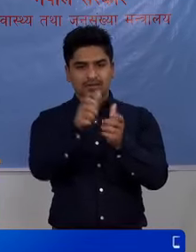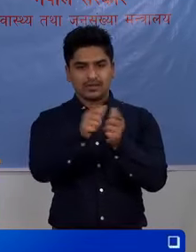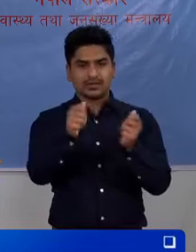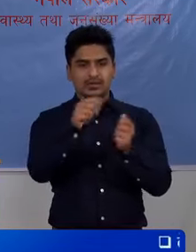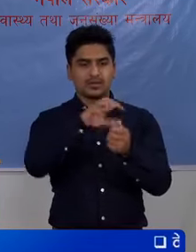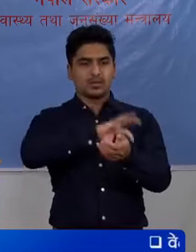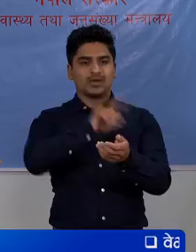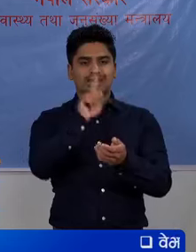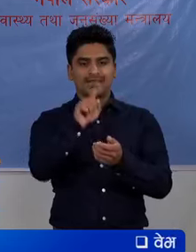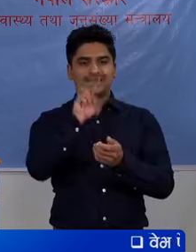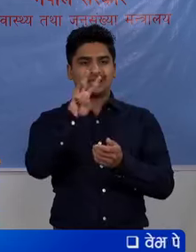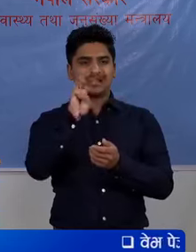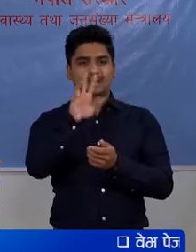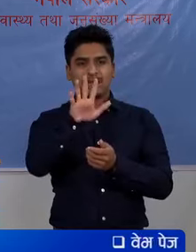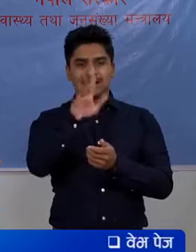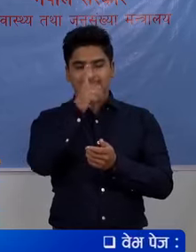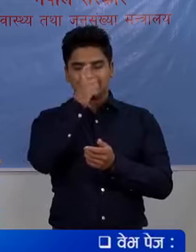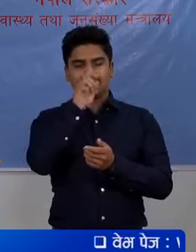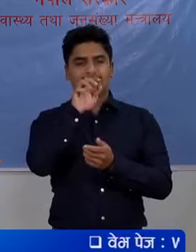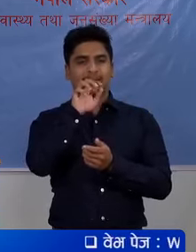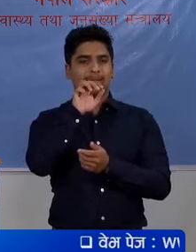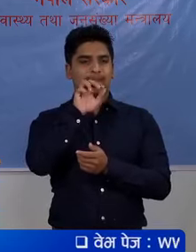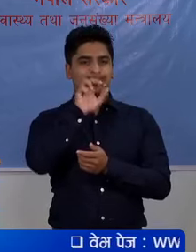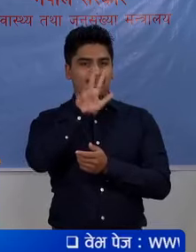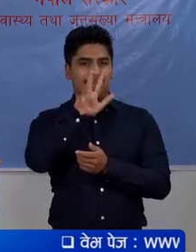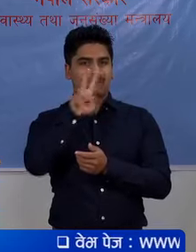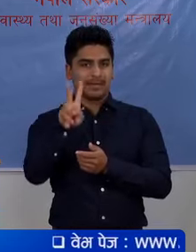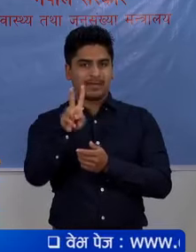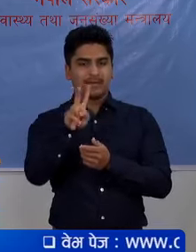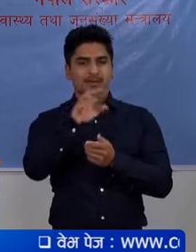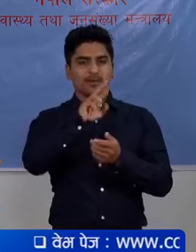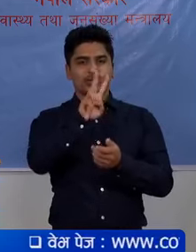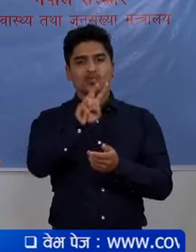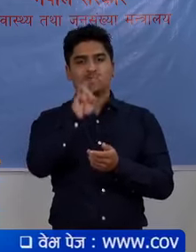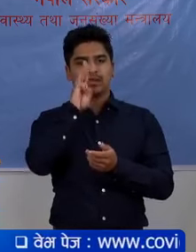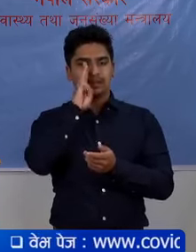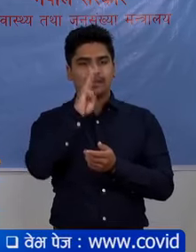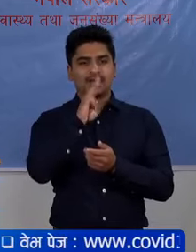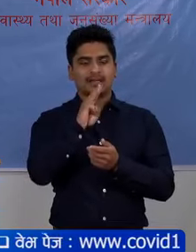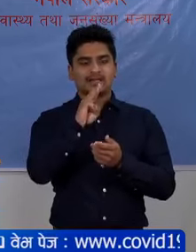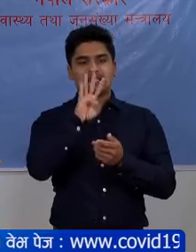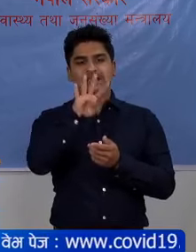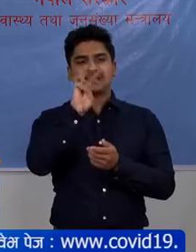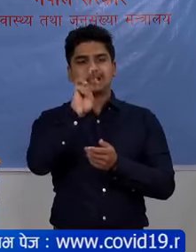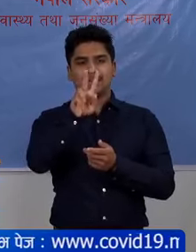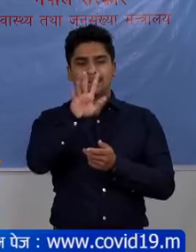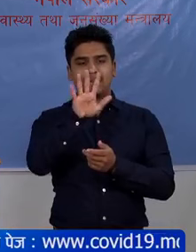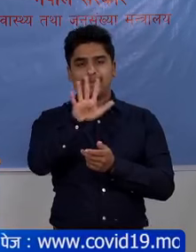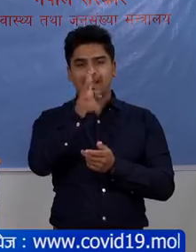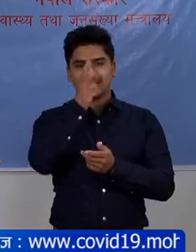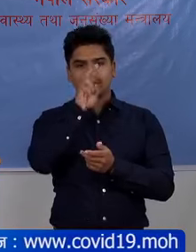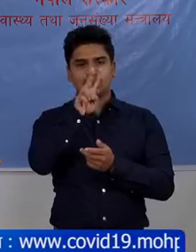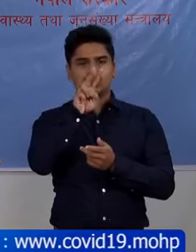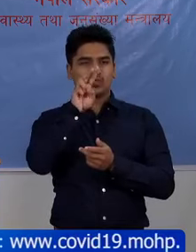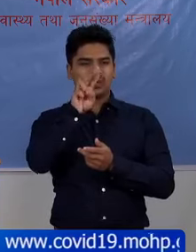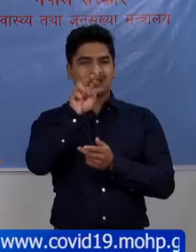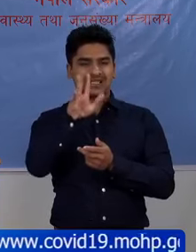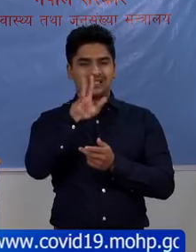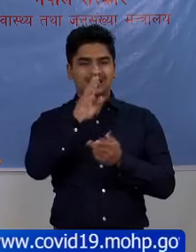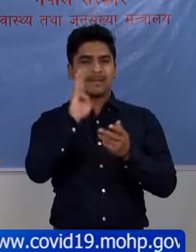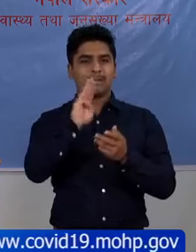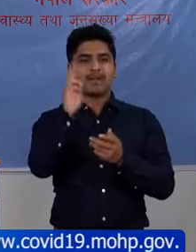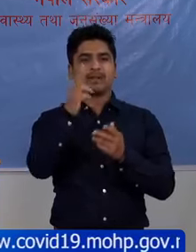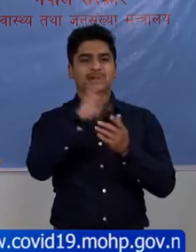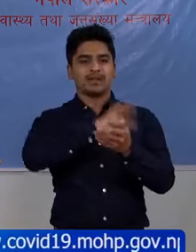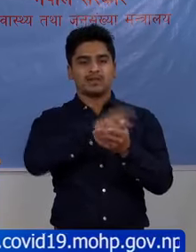नमर एकमा 35,992 फटा परदेश नमर दुमा 45,359 प्रदेश बागमती परदेश मा 6